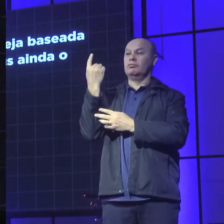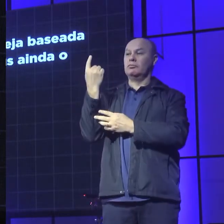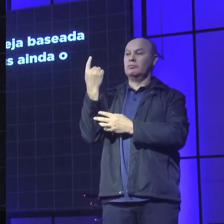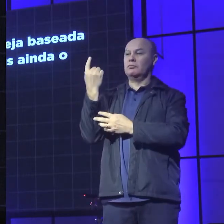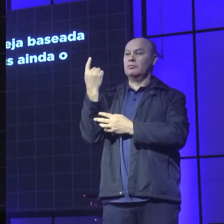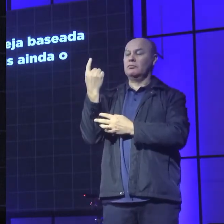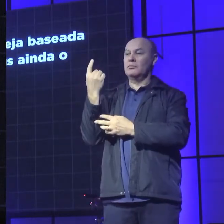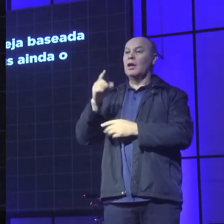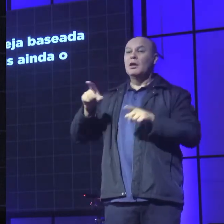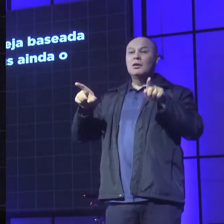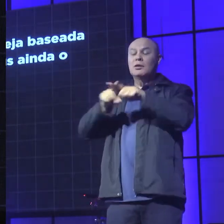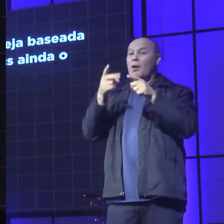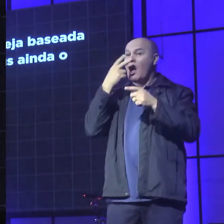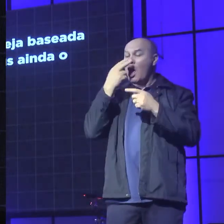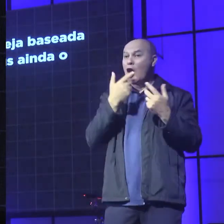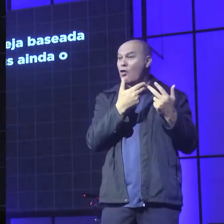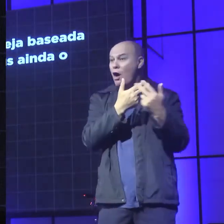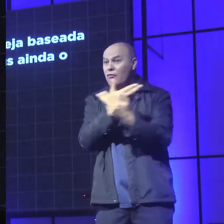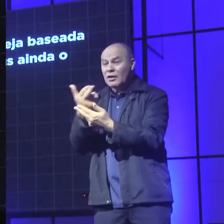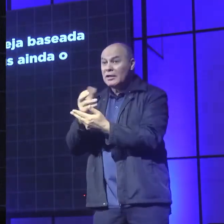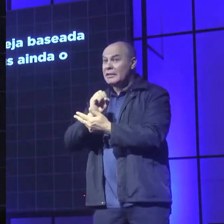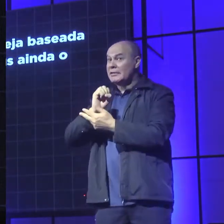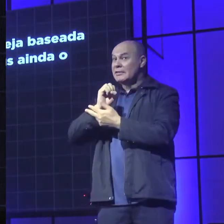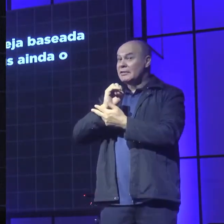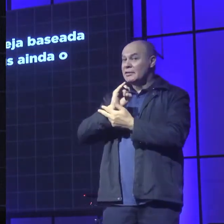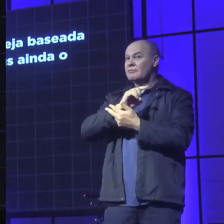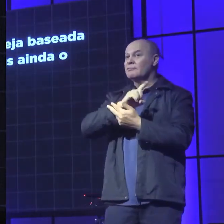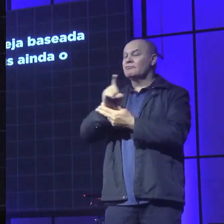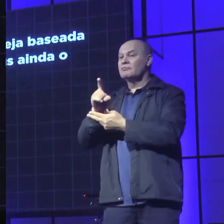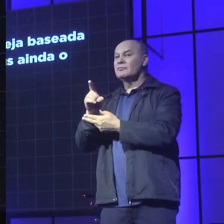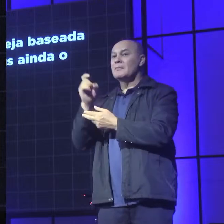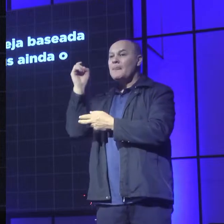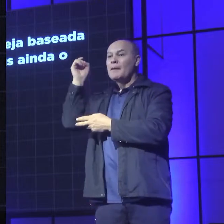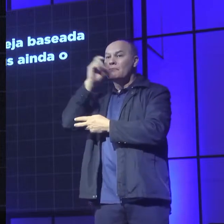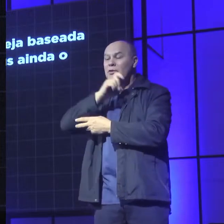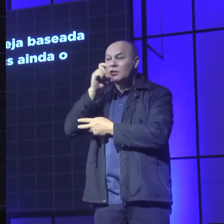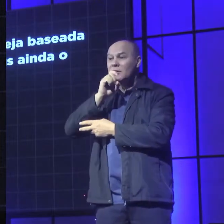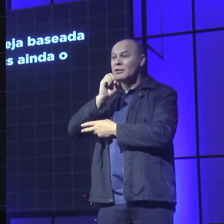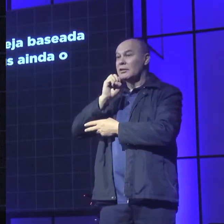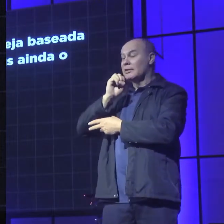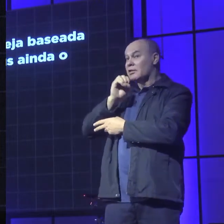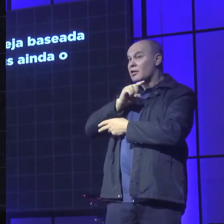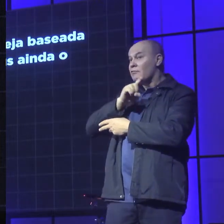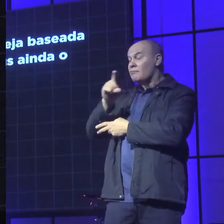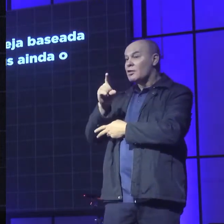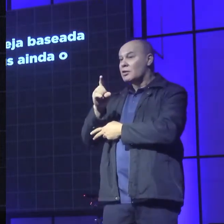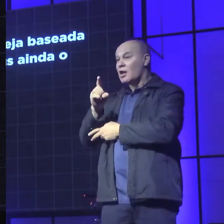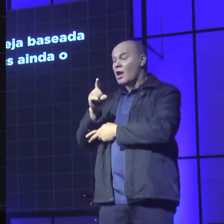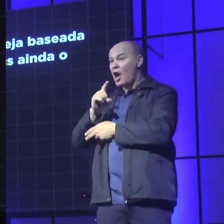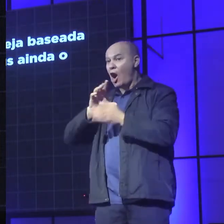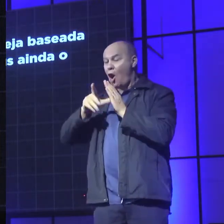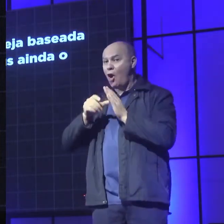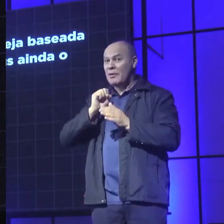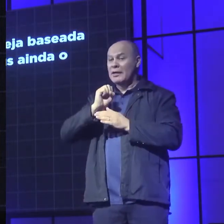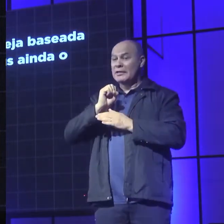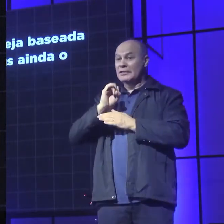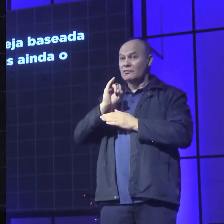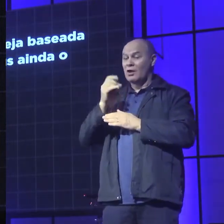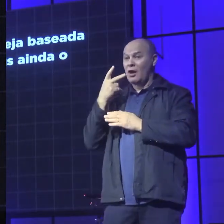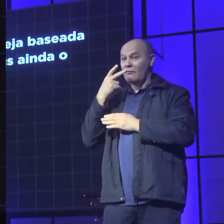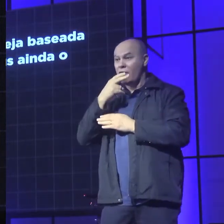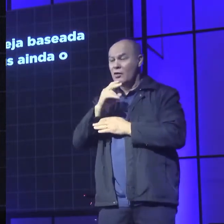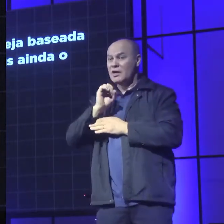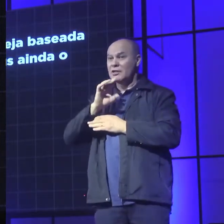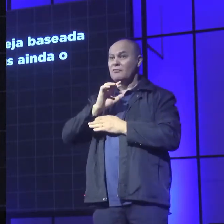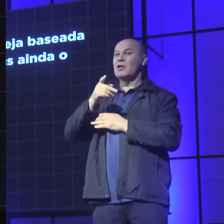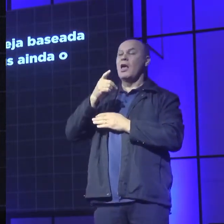qualquer declaração que você fizer para se auto-tapear, que não seja baseada na verdade de Deus, vai deixar